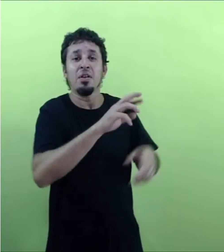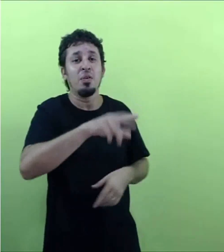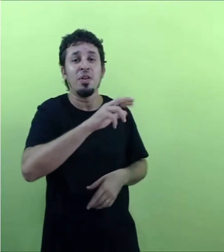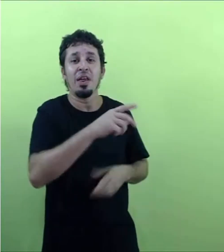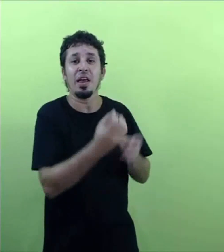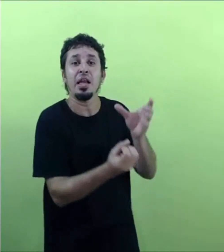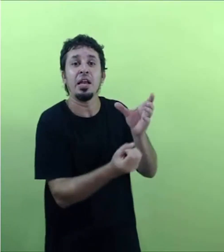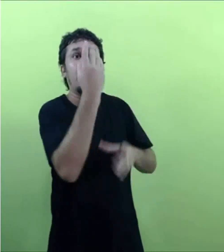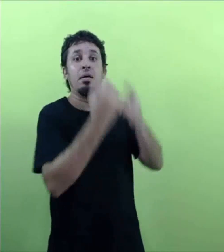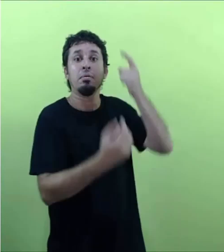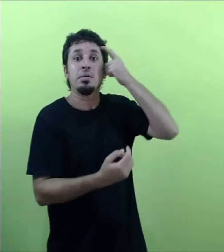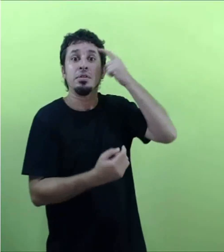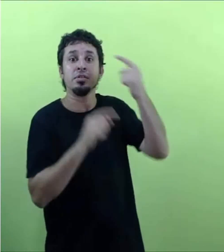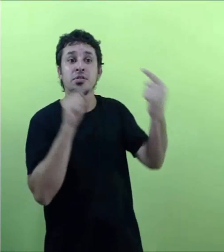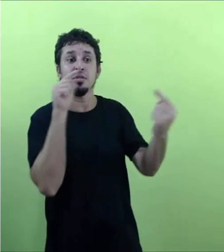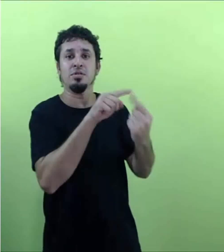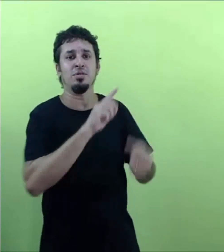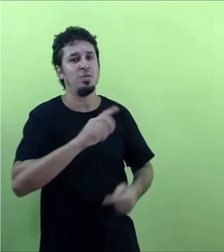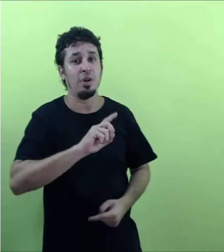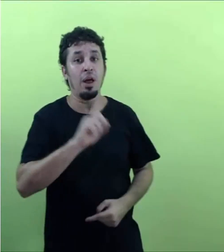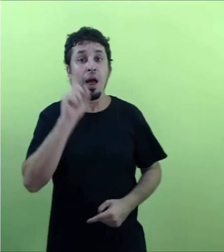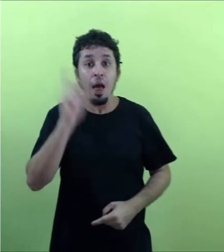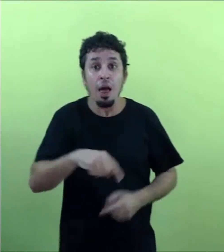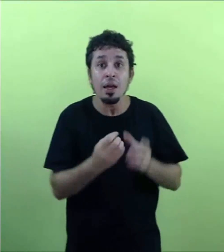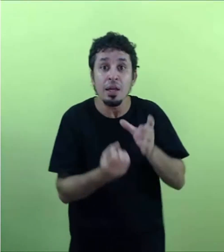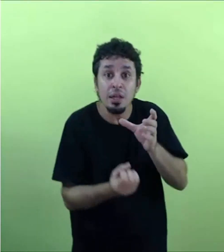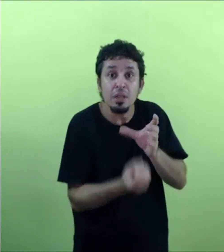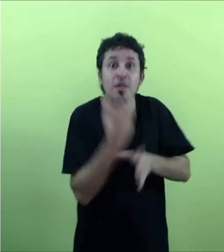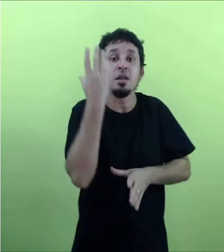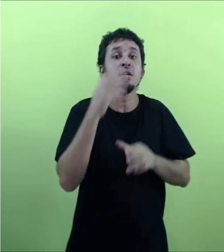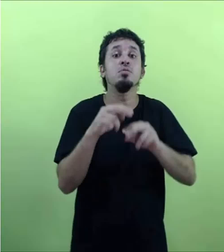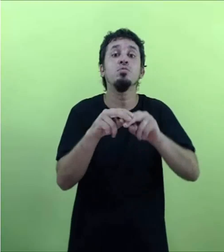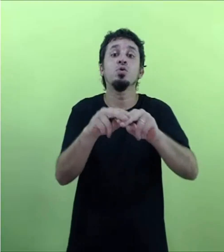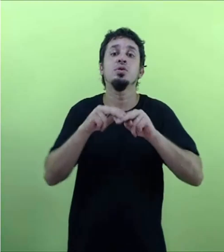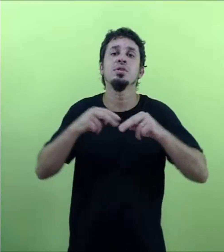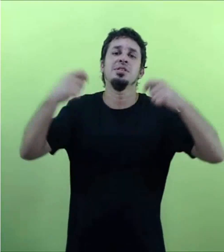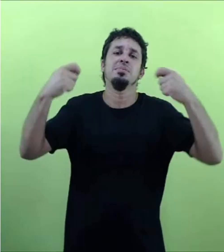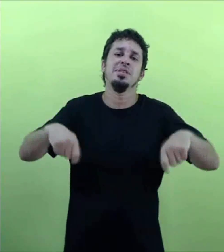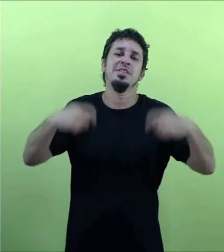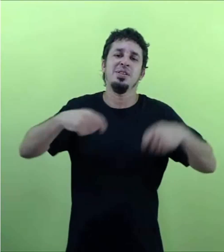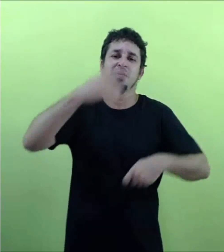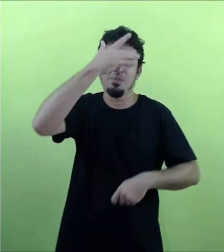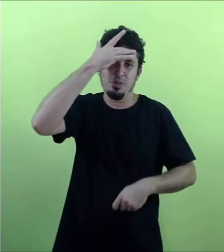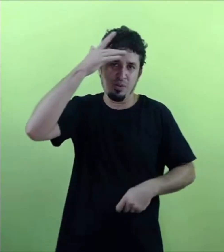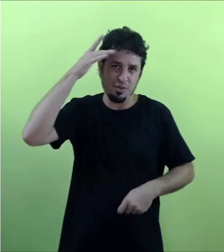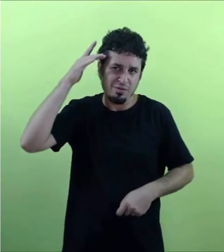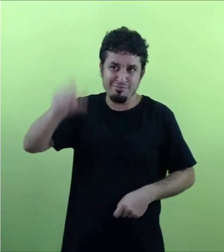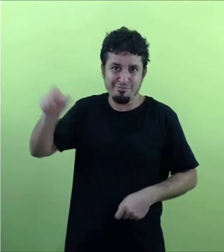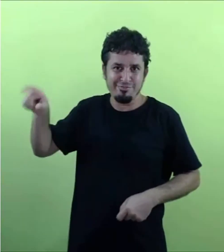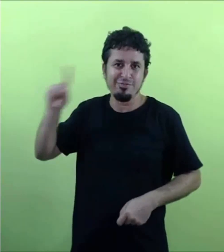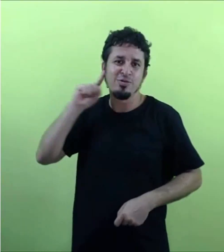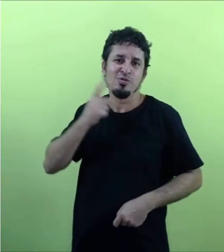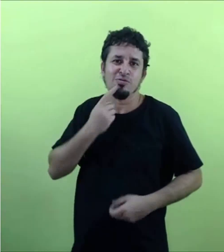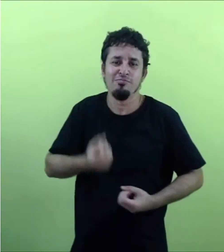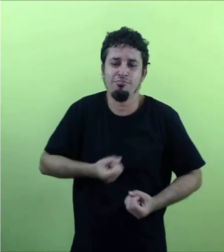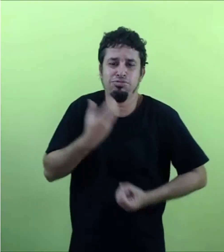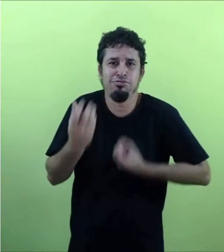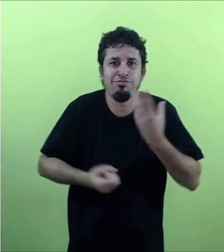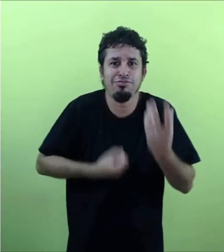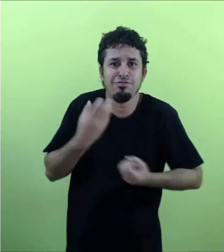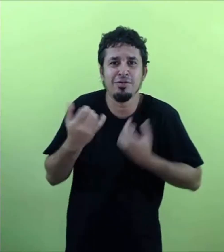as pessoas surdas na sua necessidade de registrar as informações. Entretanto, para ser